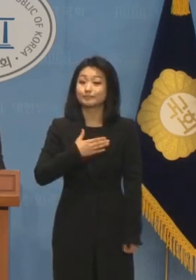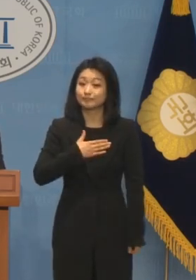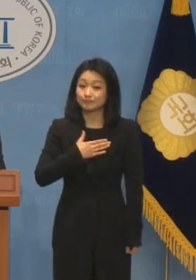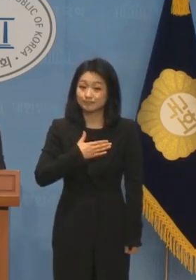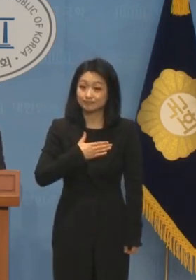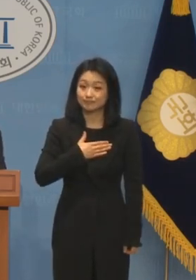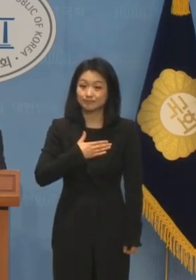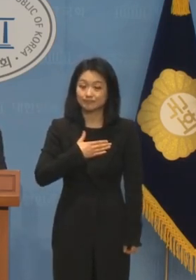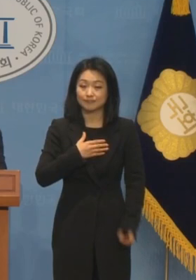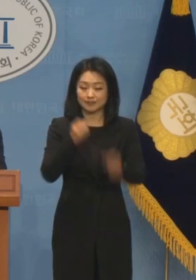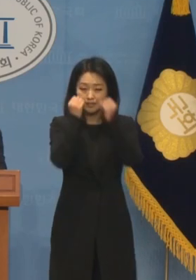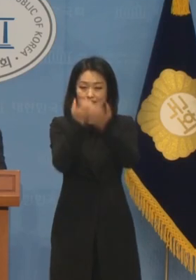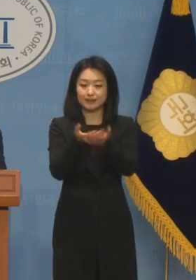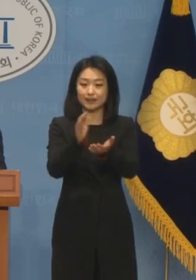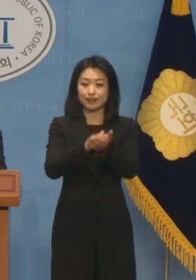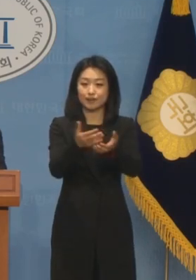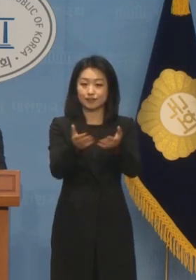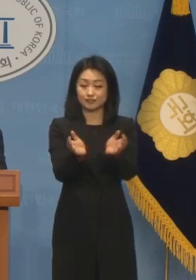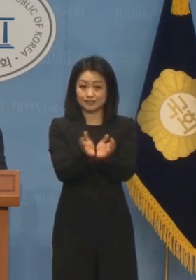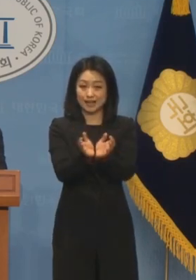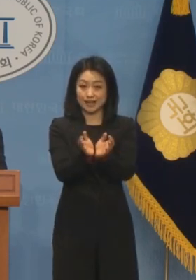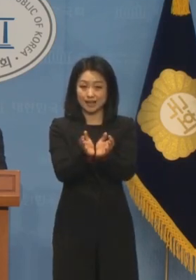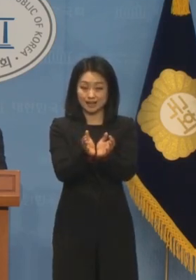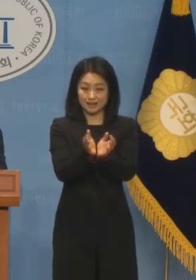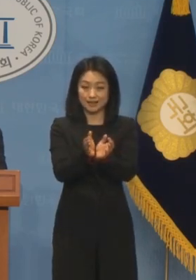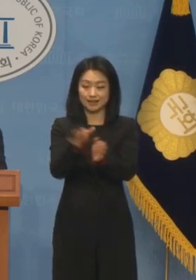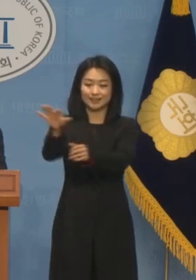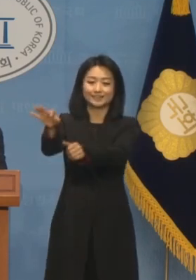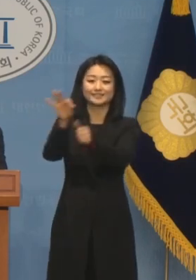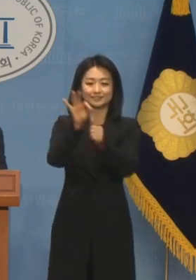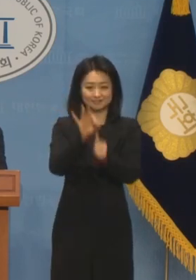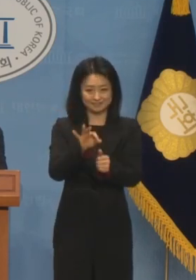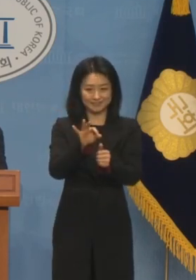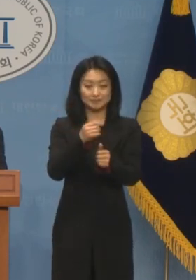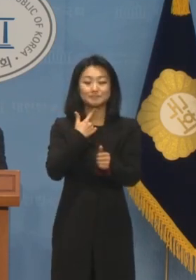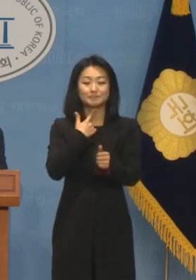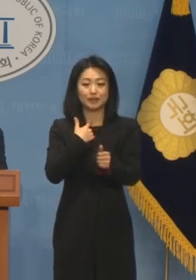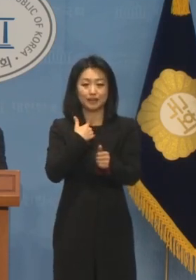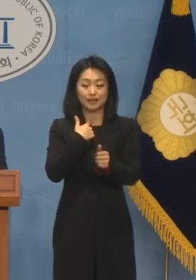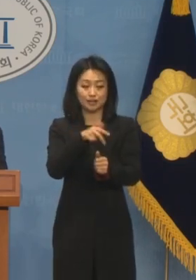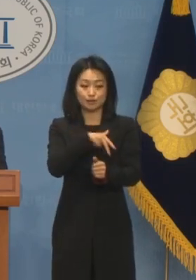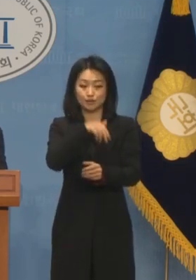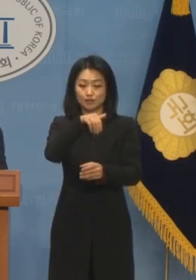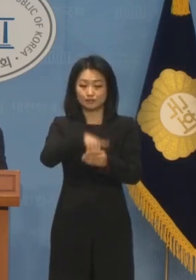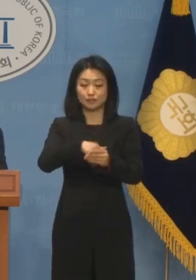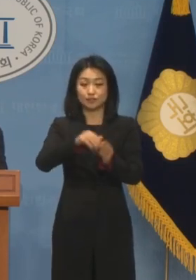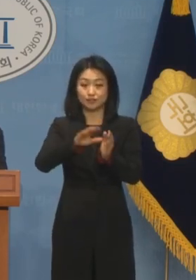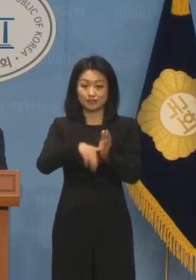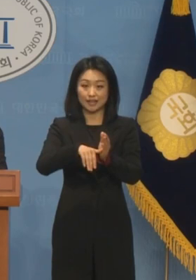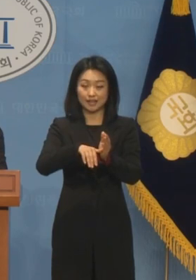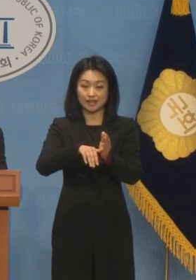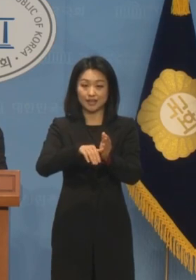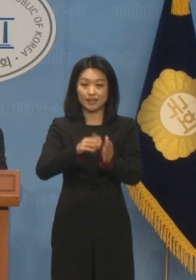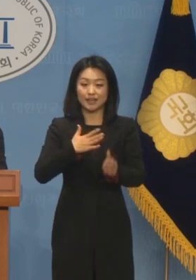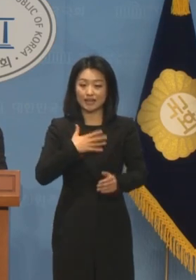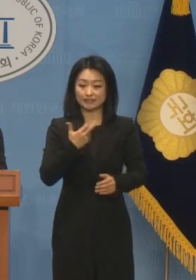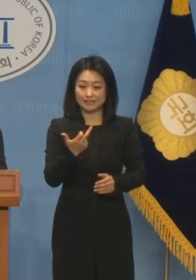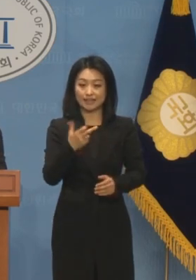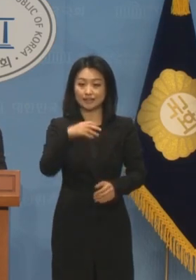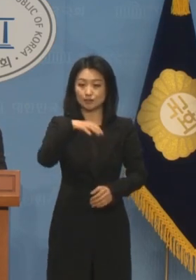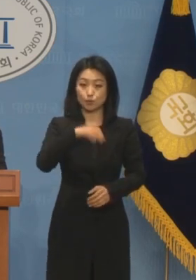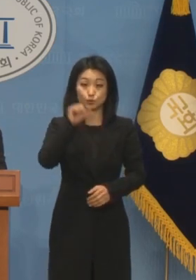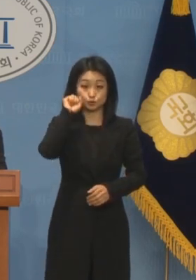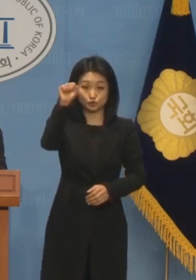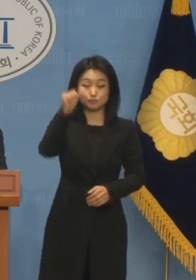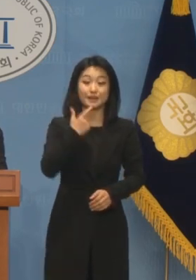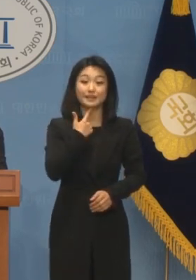저는 개혁신당 인재 영입으로 입당해 지난 총선에서 안산시 병으로